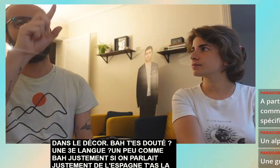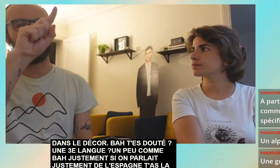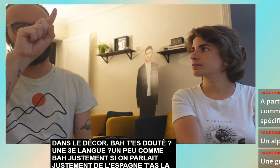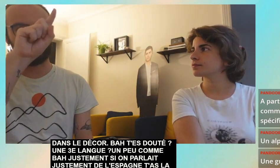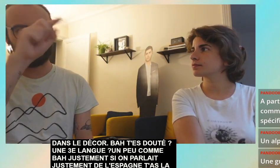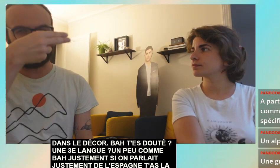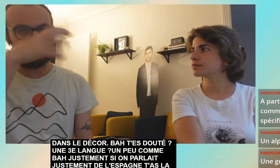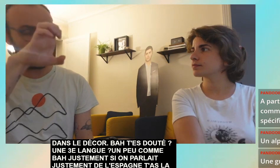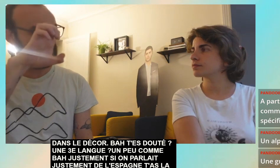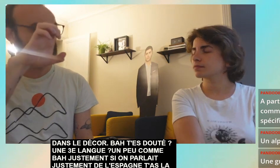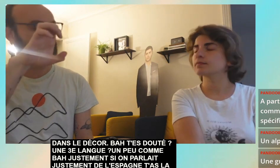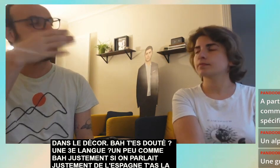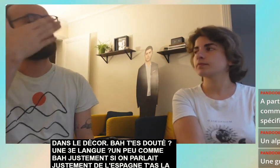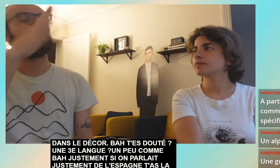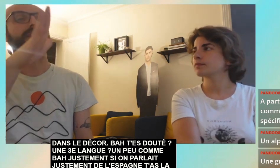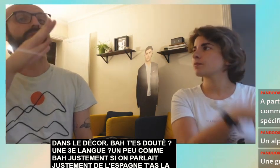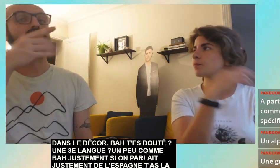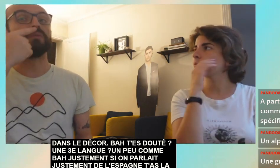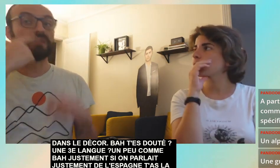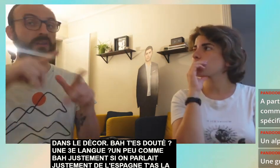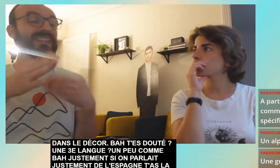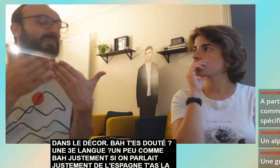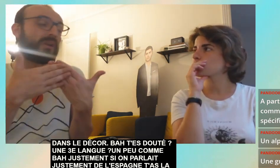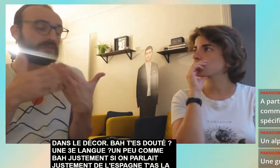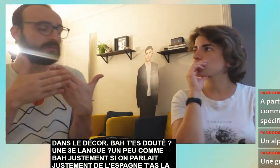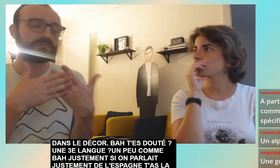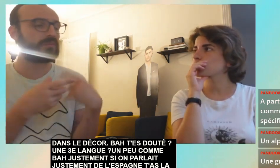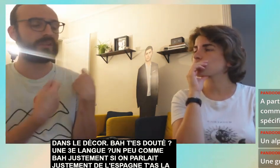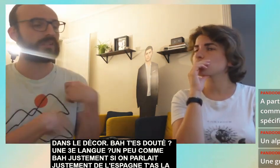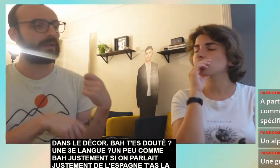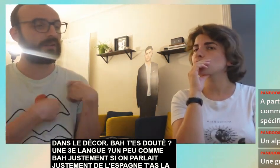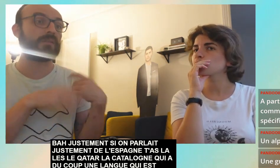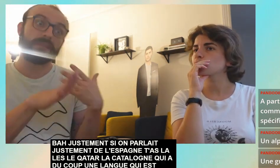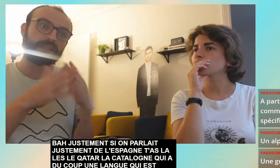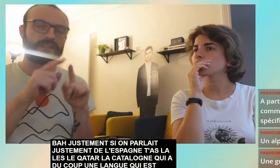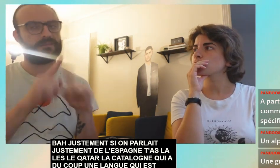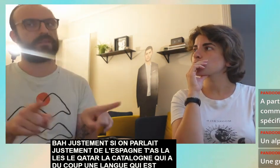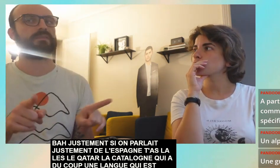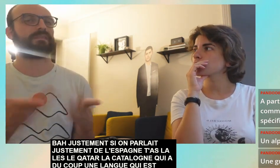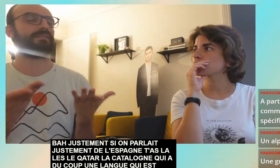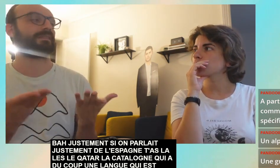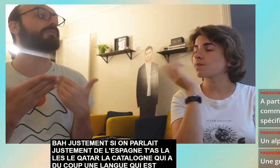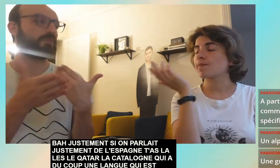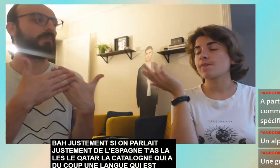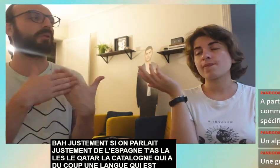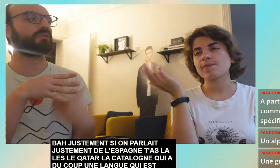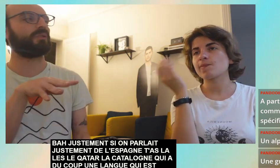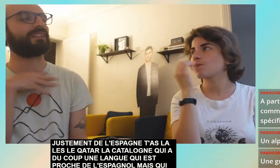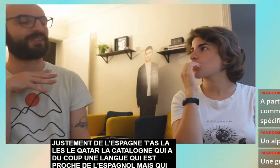la Catalogne, qui a du coup une langue qui est proche de l'espagnol, mais qui est différente, qui est justement proche de l'ardéchois.